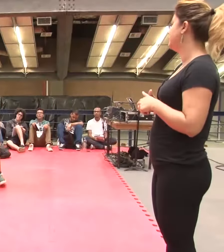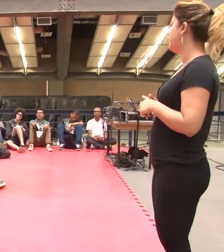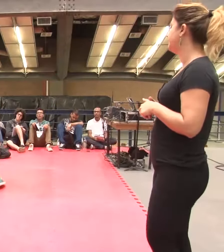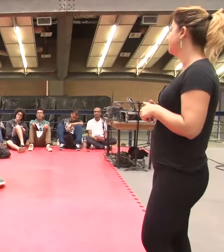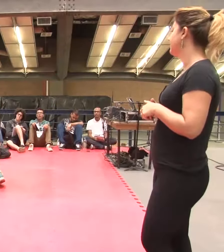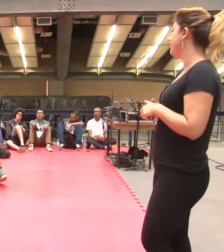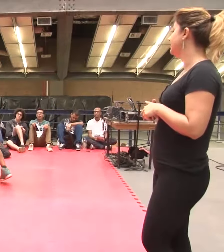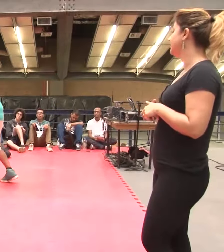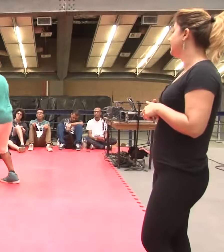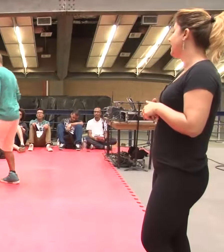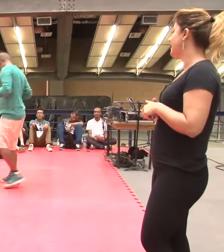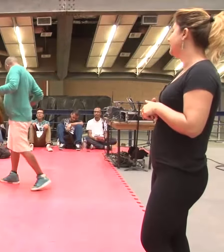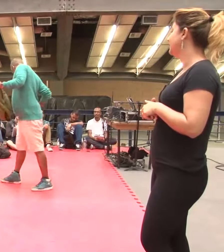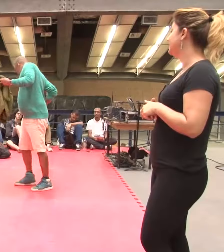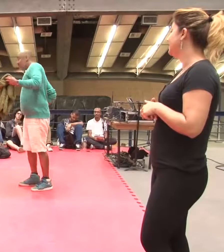né?